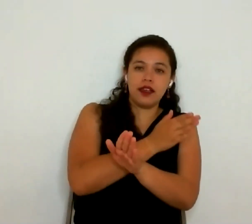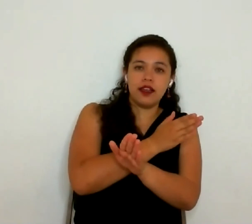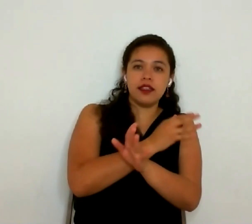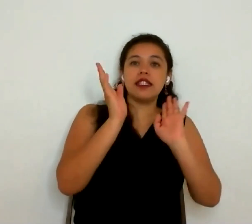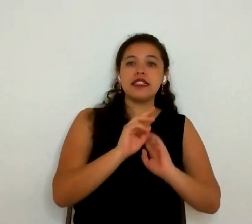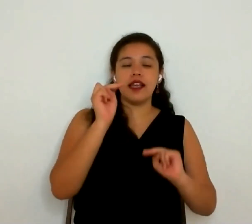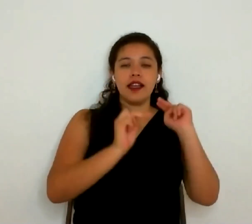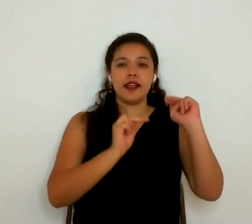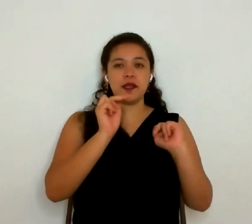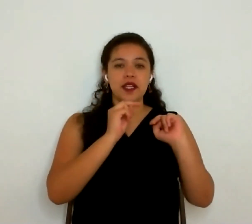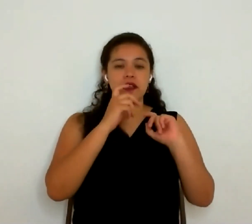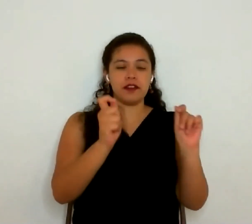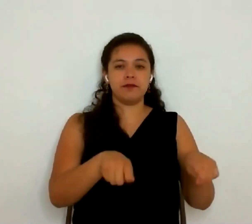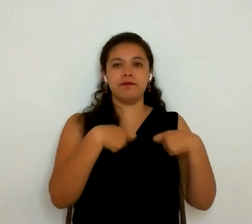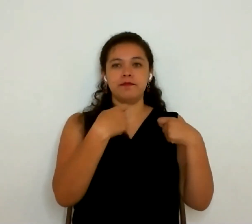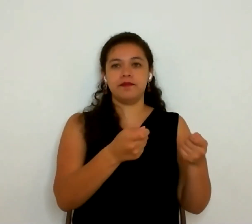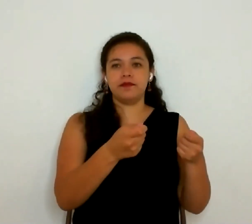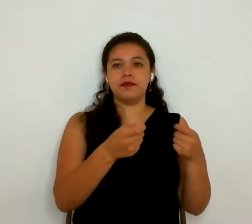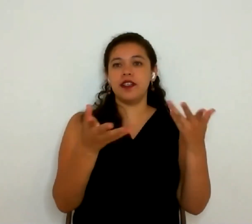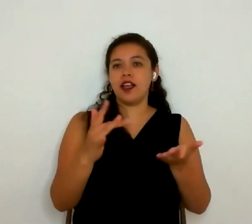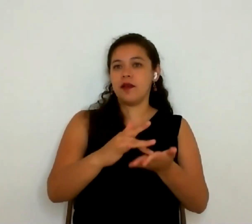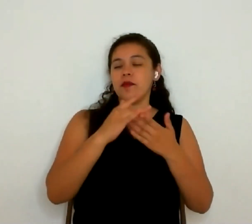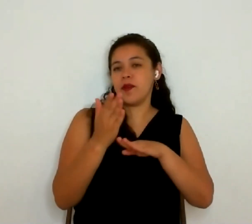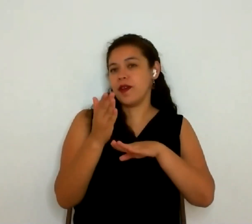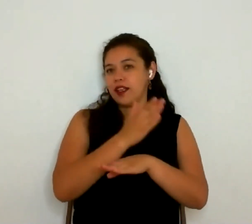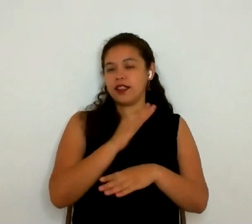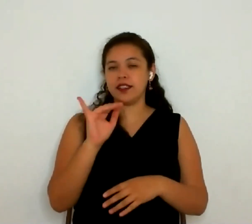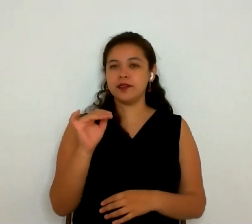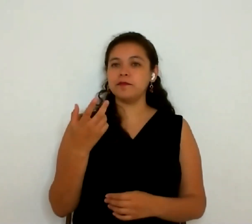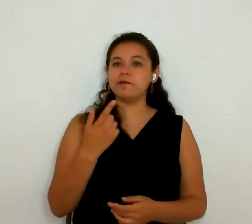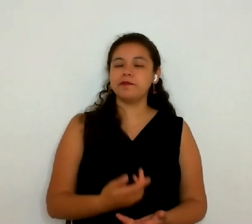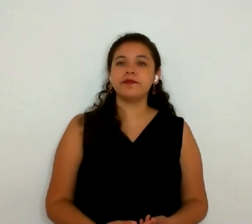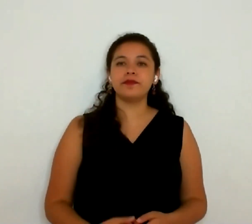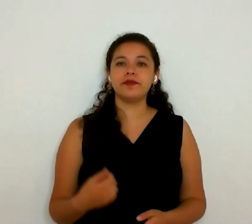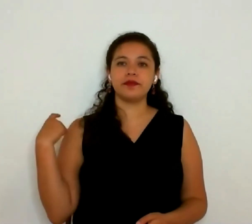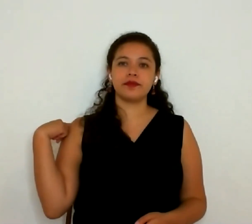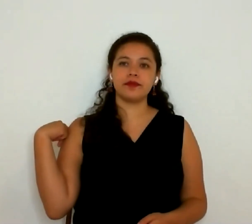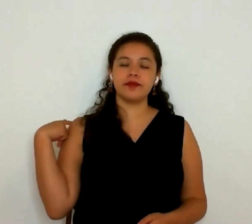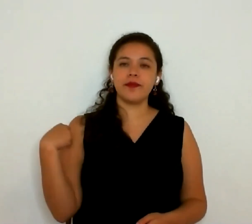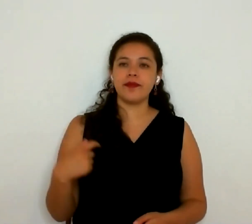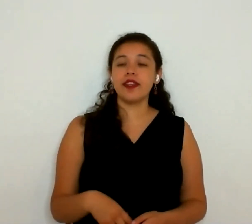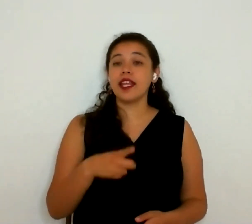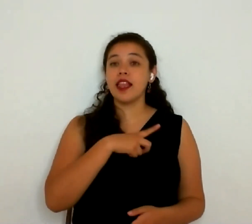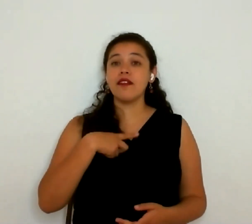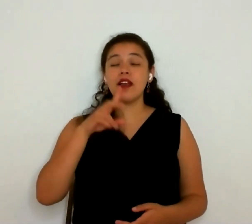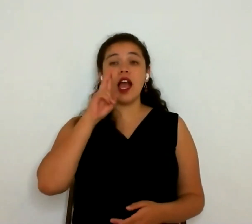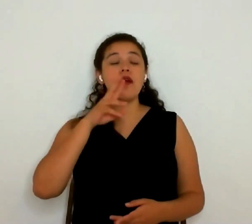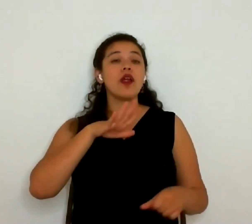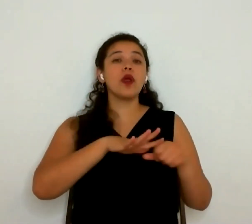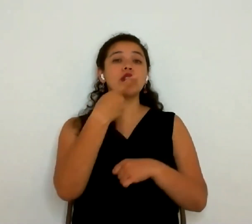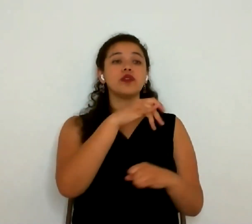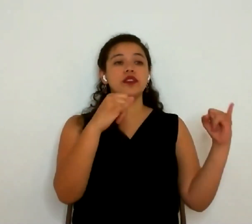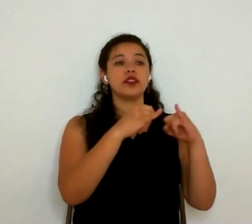clasificación con este apoyo premio y habrá que ver de dónde vienen porque bueno pues